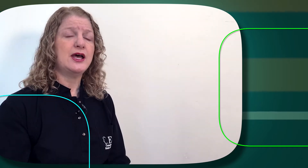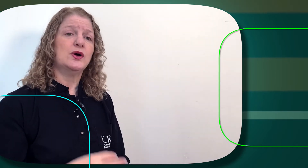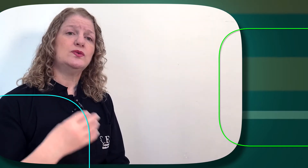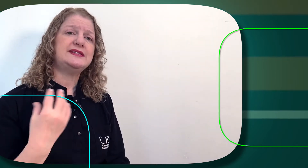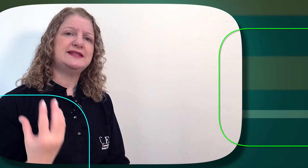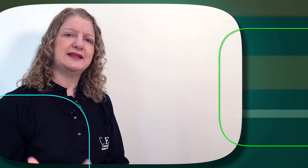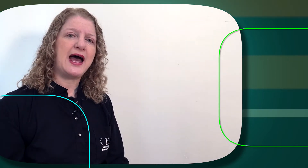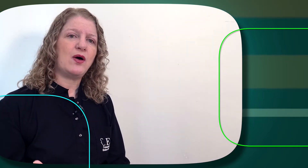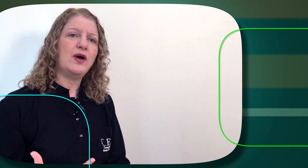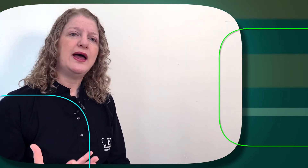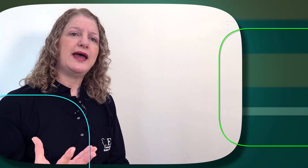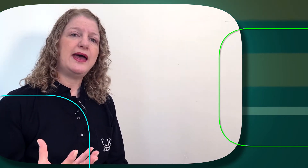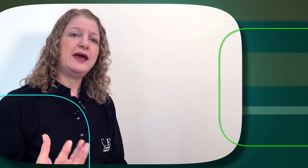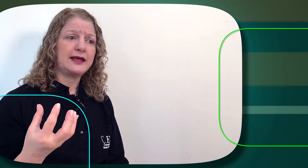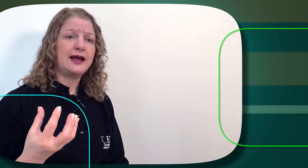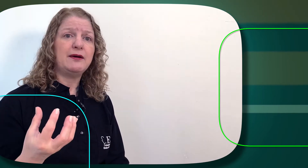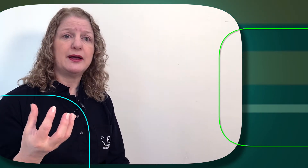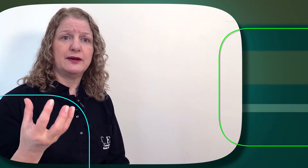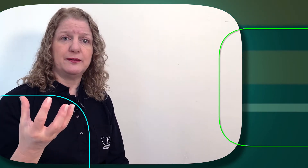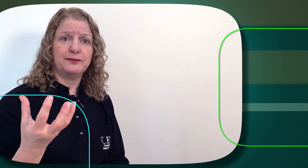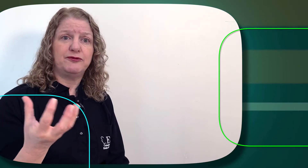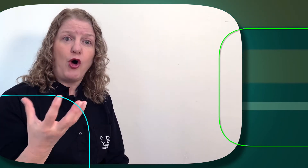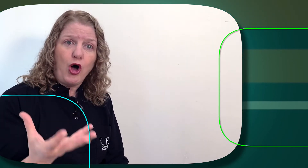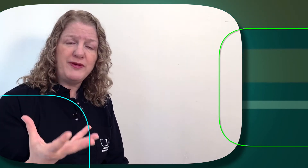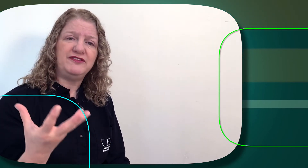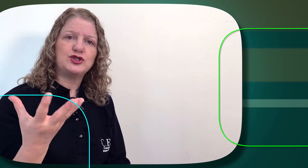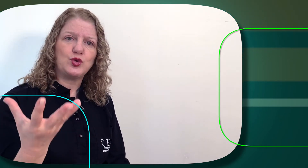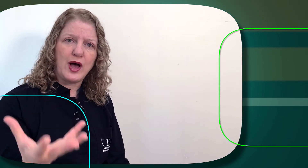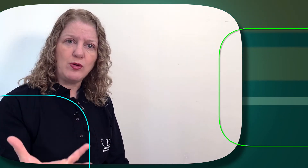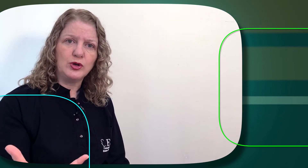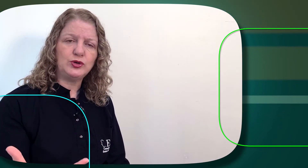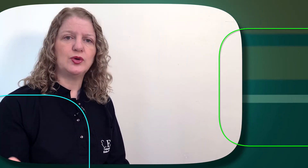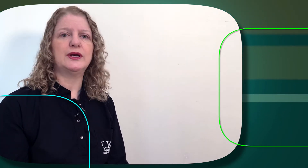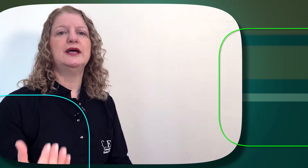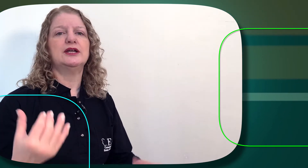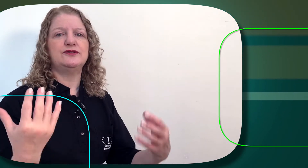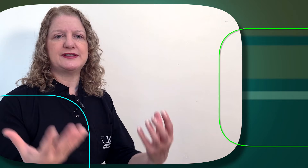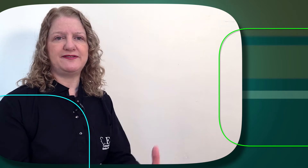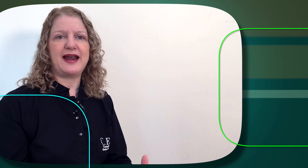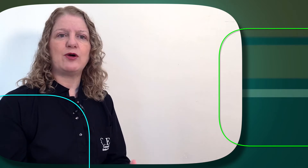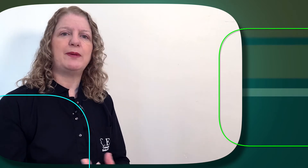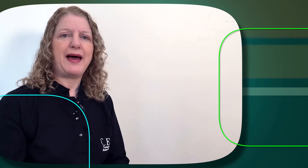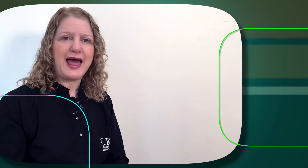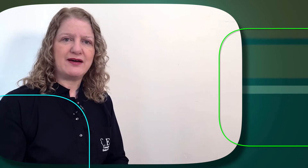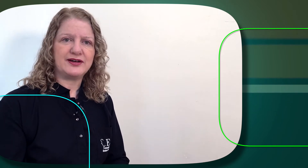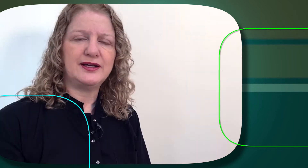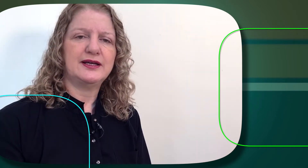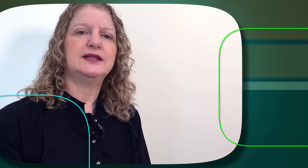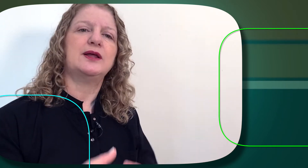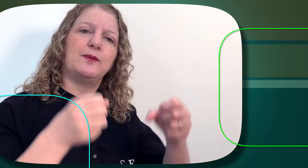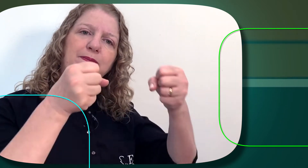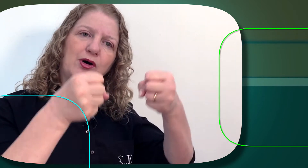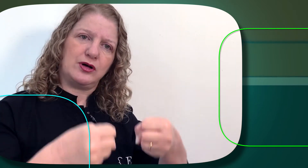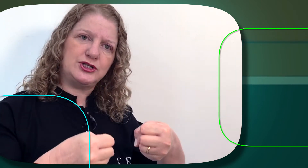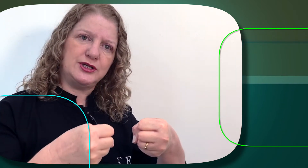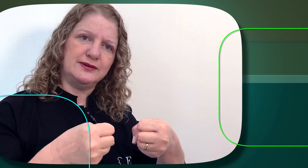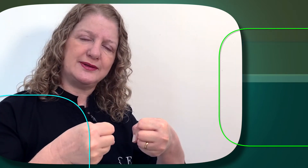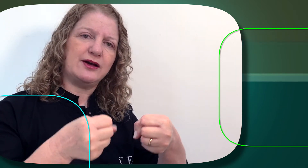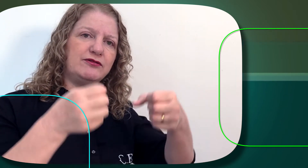Um sinal é aquela forma visual motora de você falar uma palavra. Então, pode, o